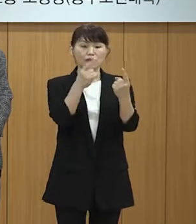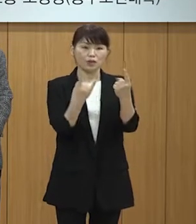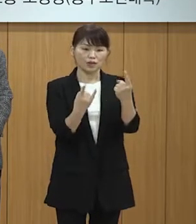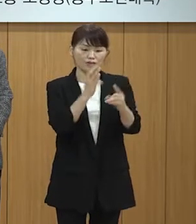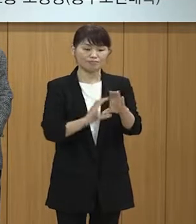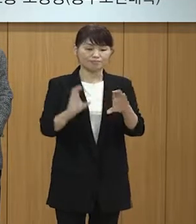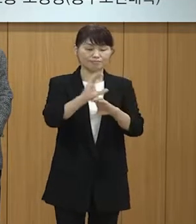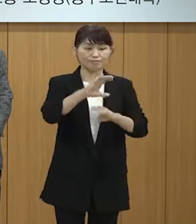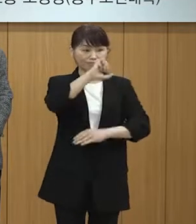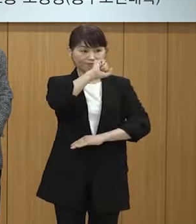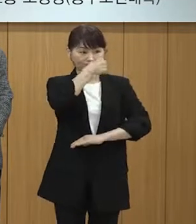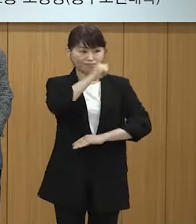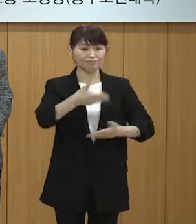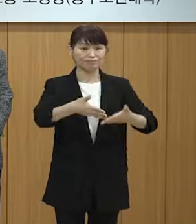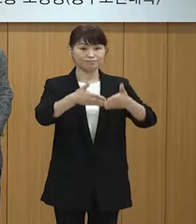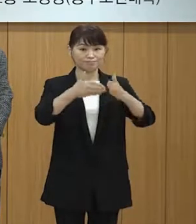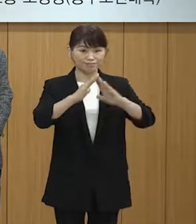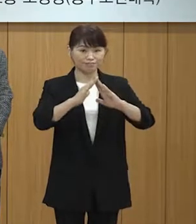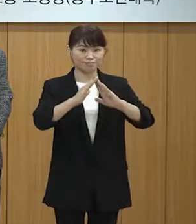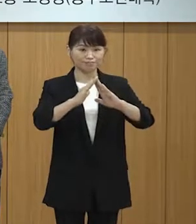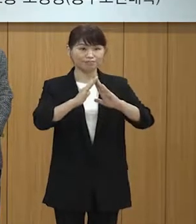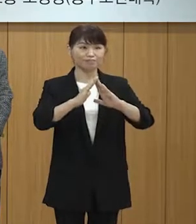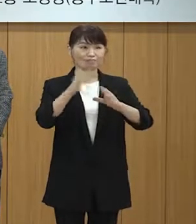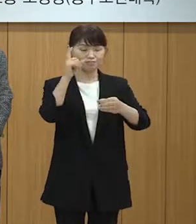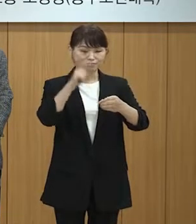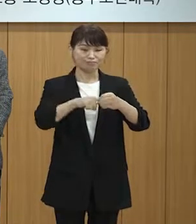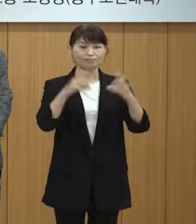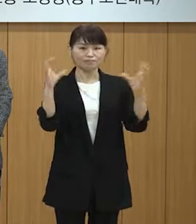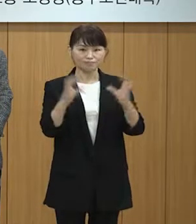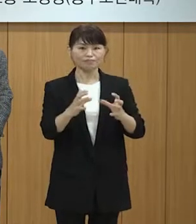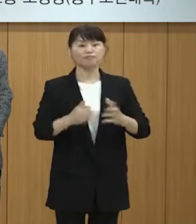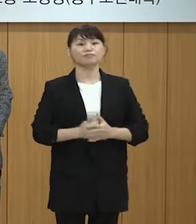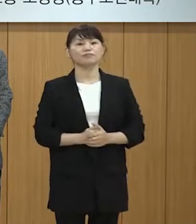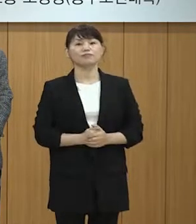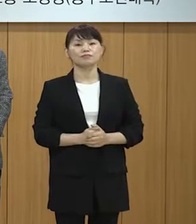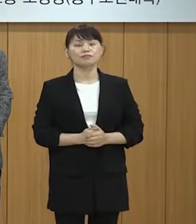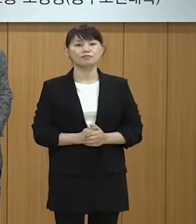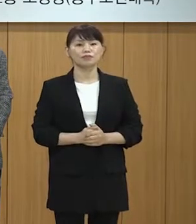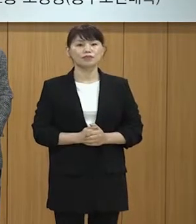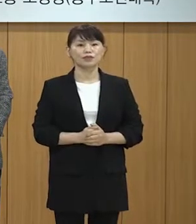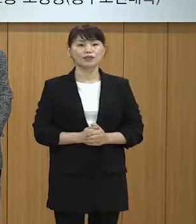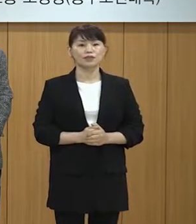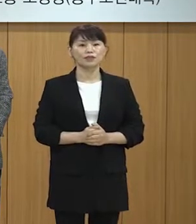통해 이러한 위기를 극복해 나가고자 합니다.